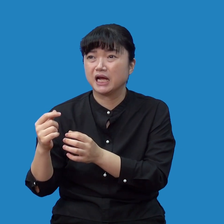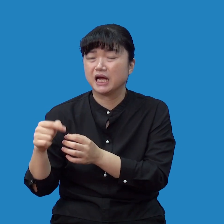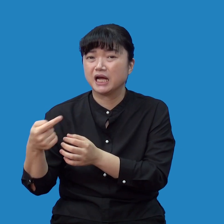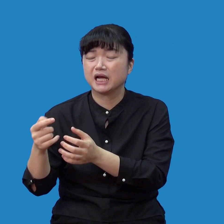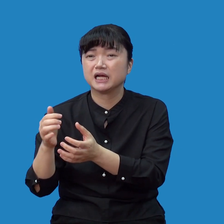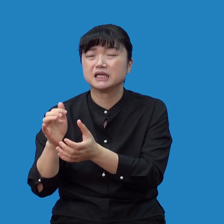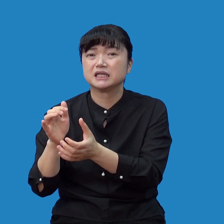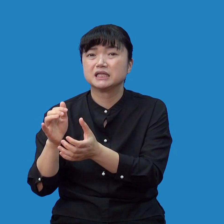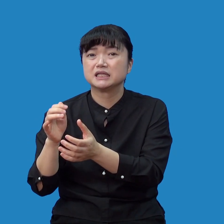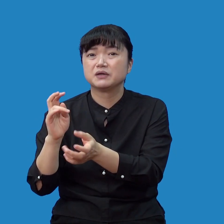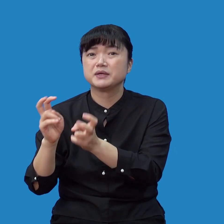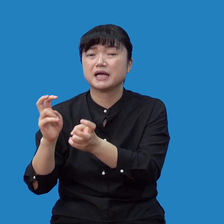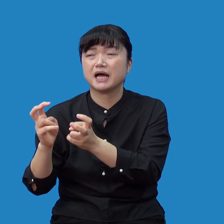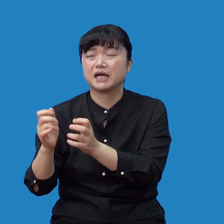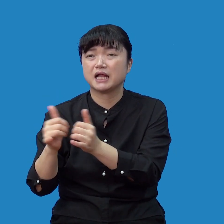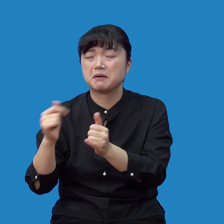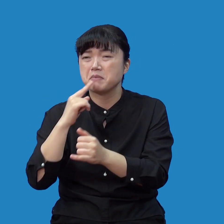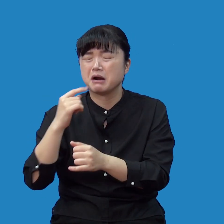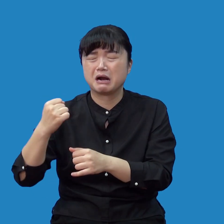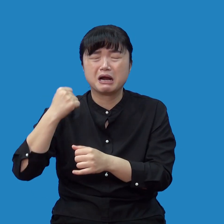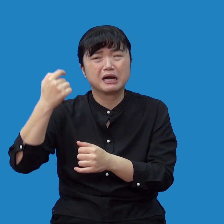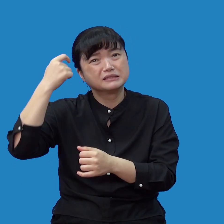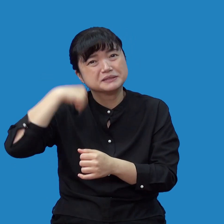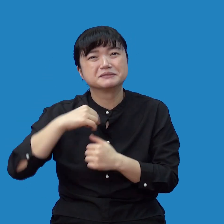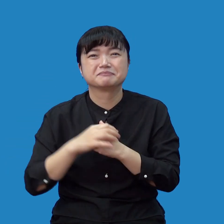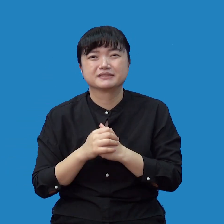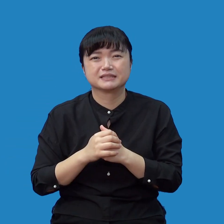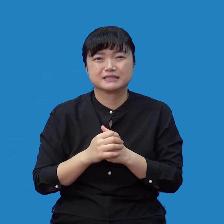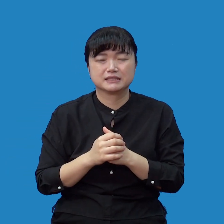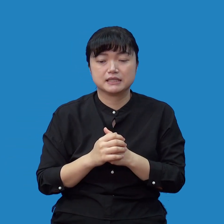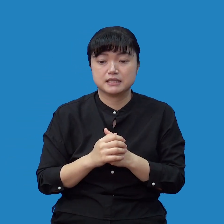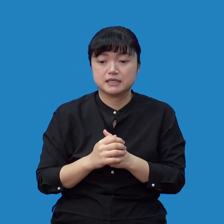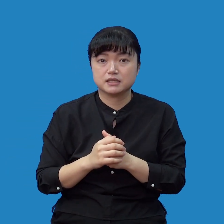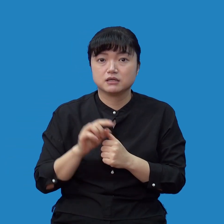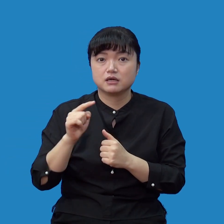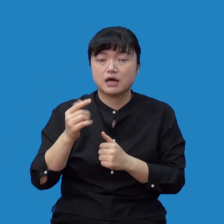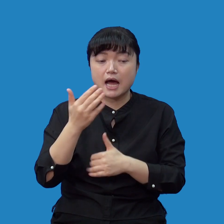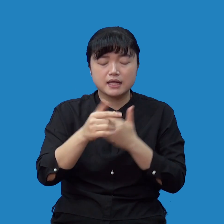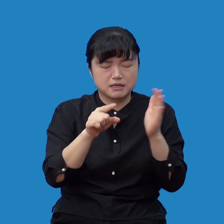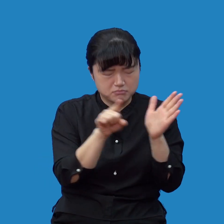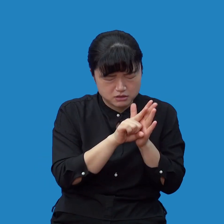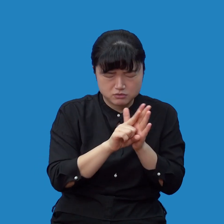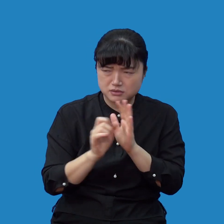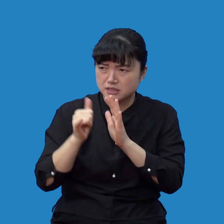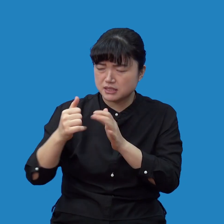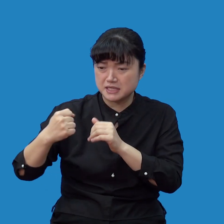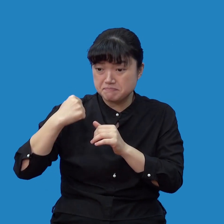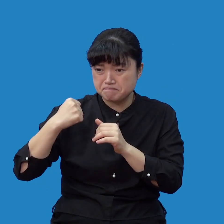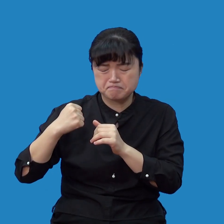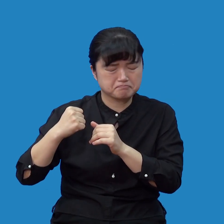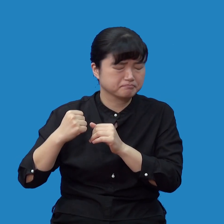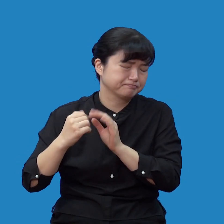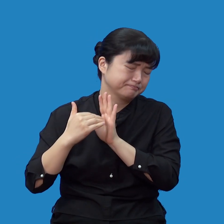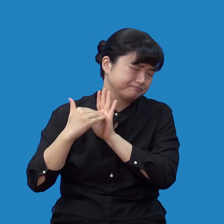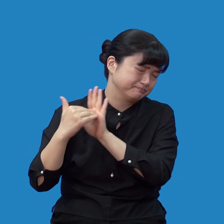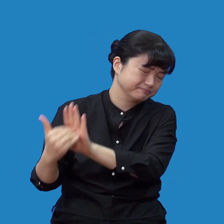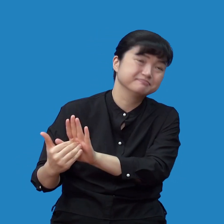상황에서 하나님을 믿고 세상에 그 힘 있는 사람들의 말을 거스른다, 이거 보통 일이